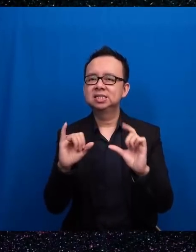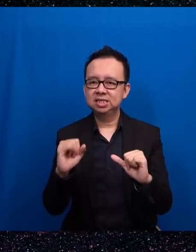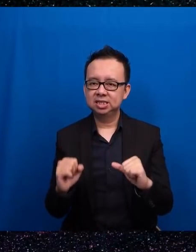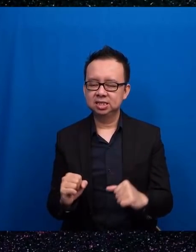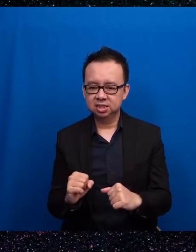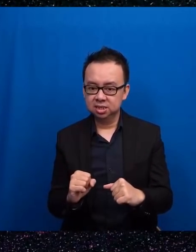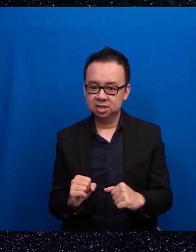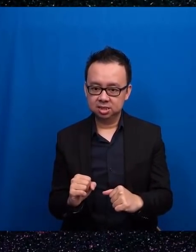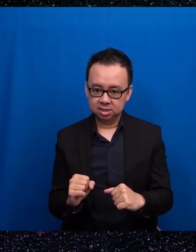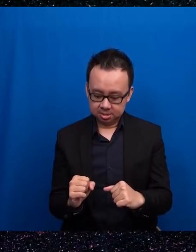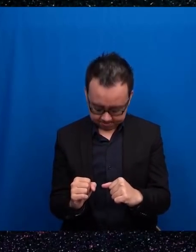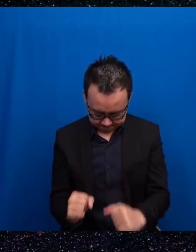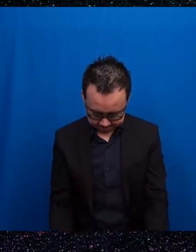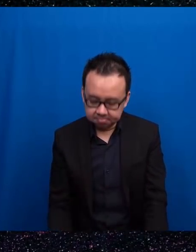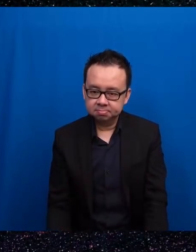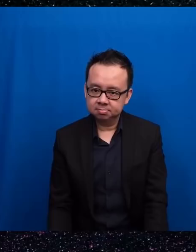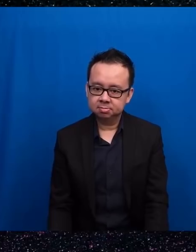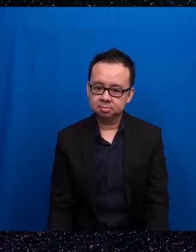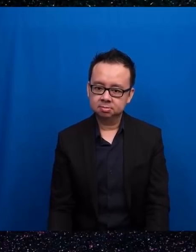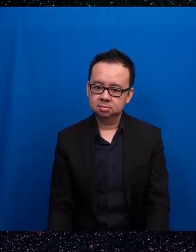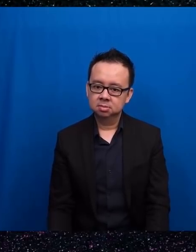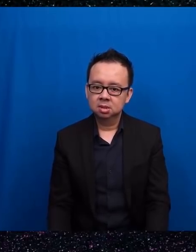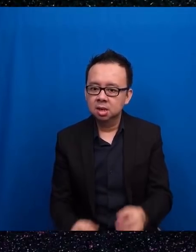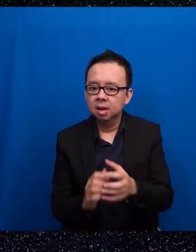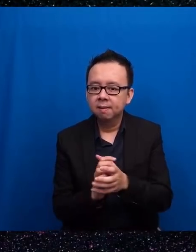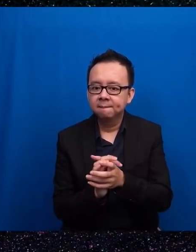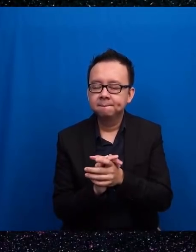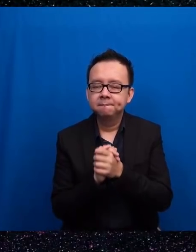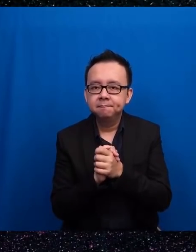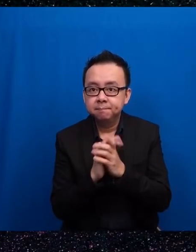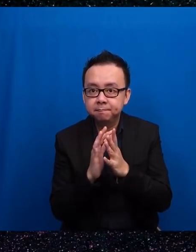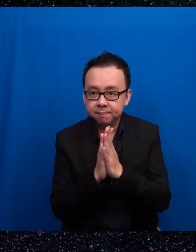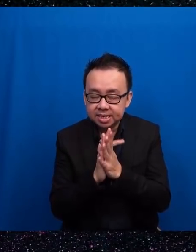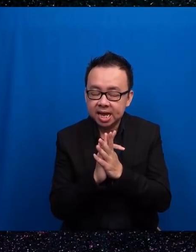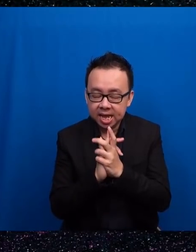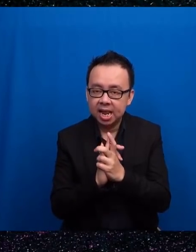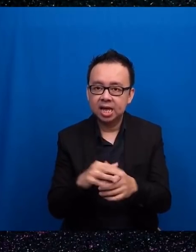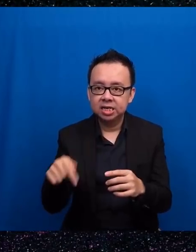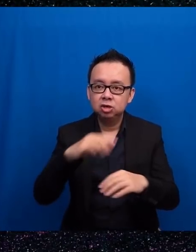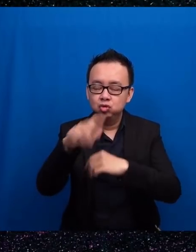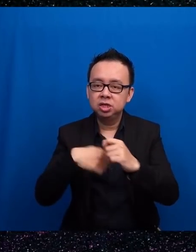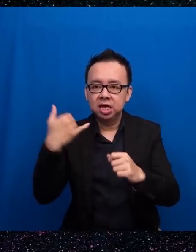kerasnya. Percayalah di beberapa tempat di dunia ini yang kelaparan, kerak nasi pun enak.